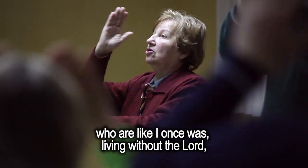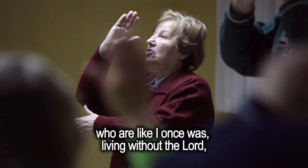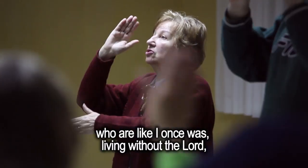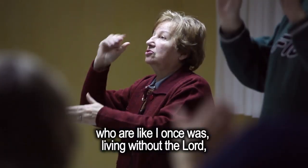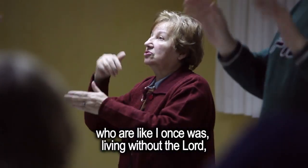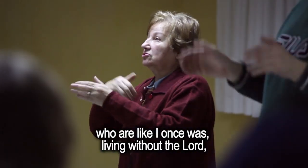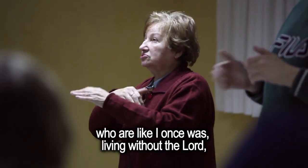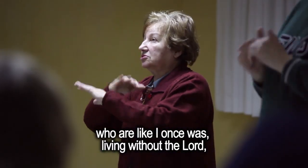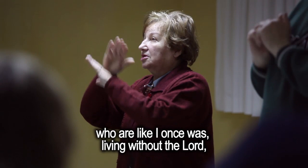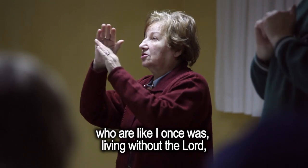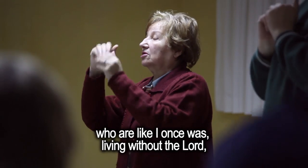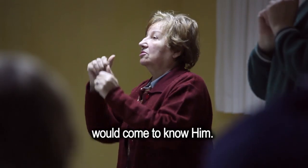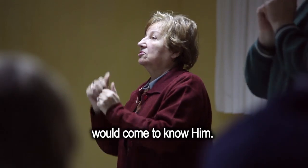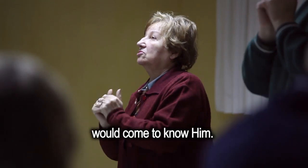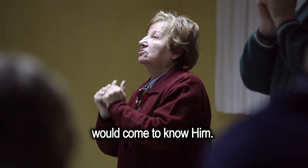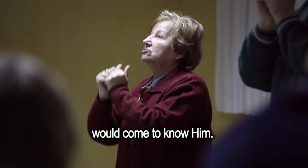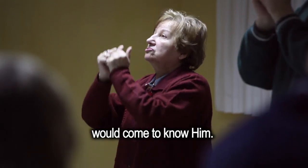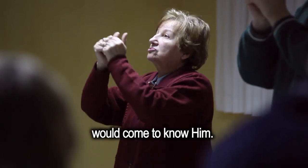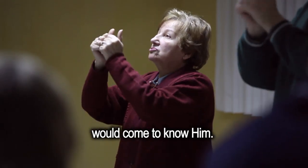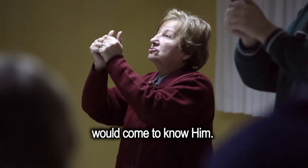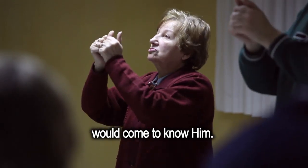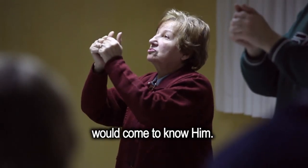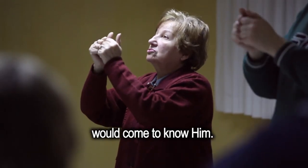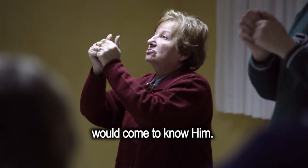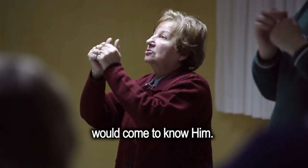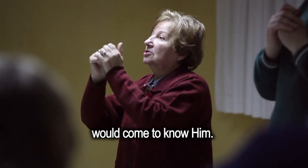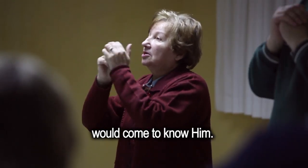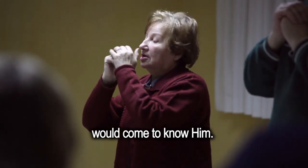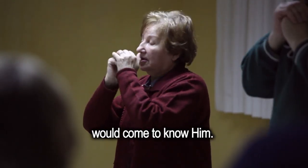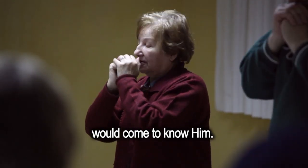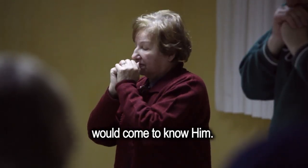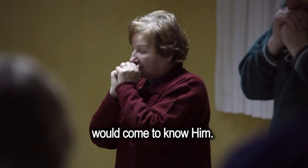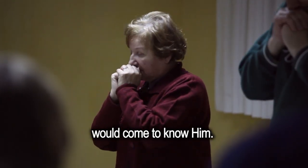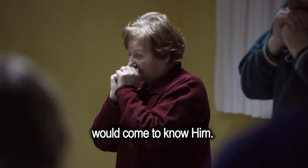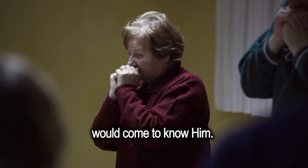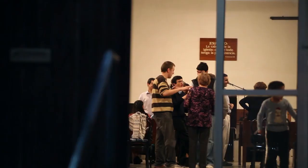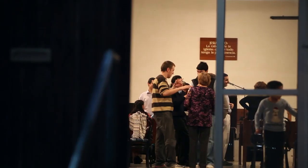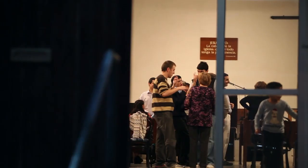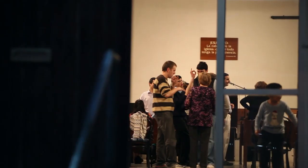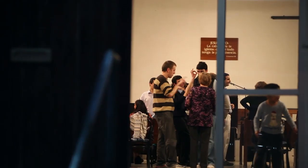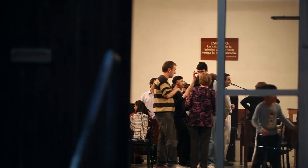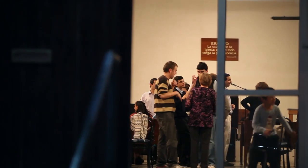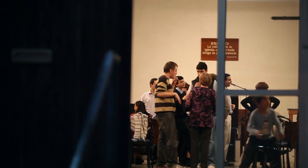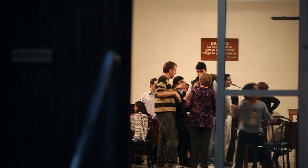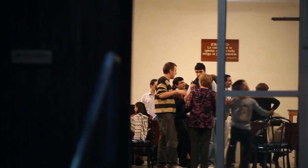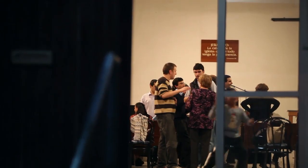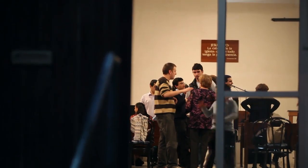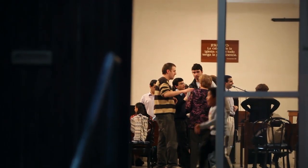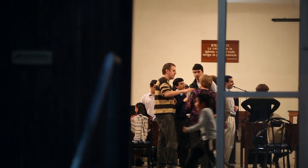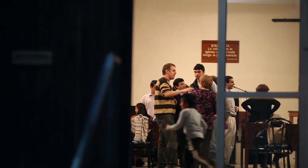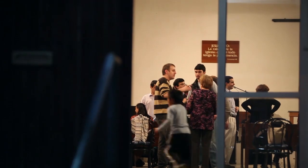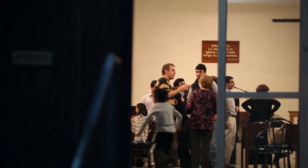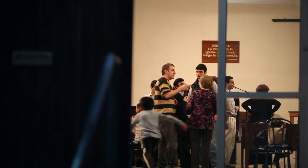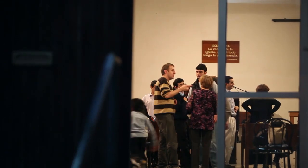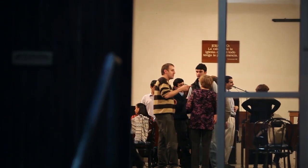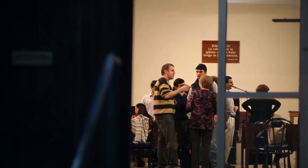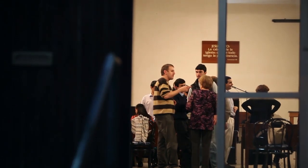estuvieron como yo, sin conocer al Señor, puedan llegar a conocer. We were totally unaware. We were like